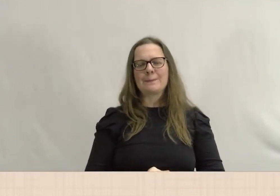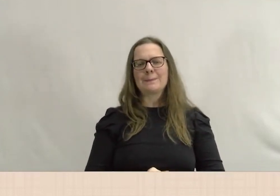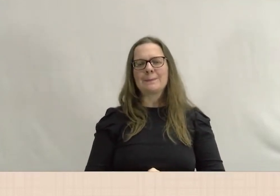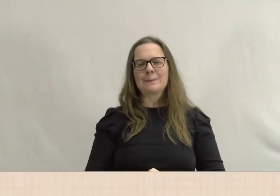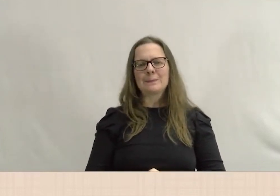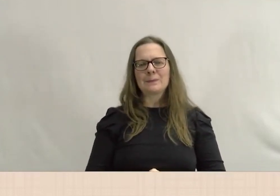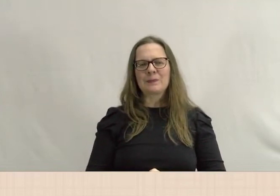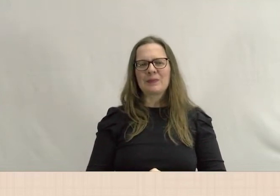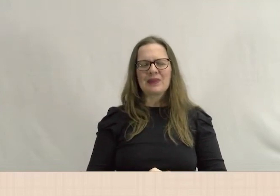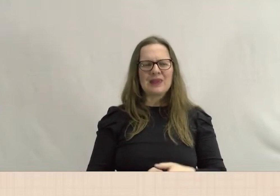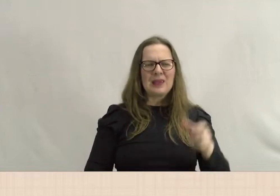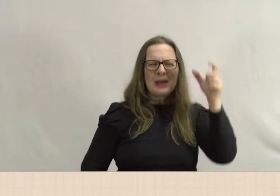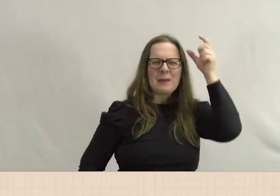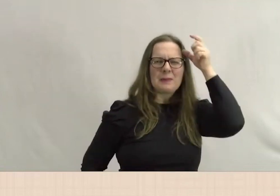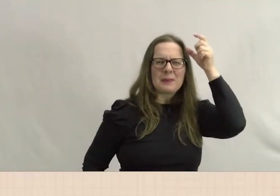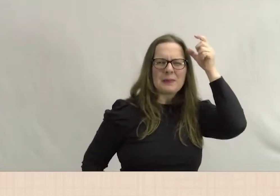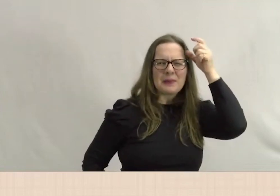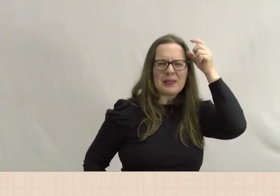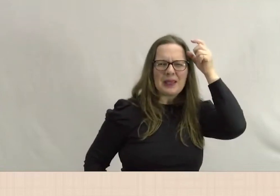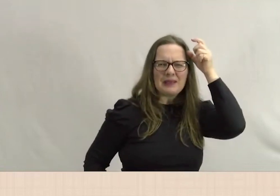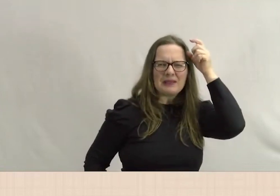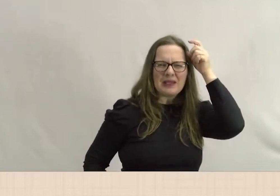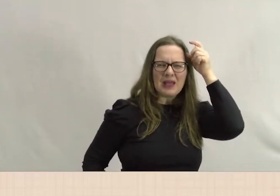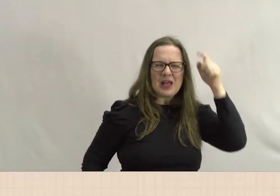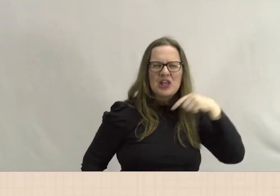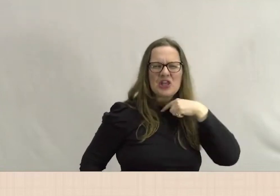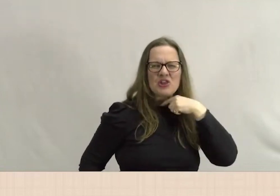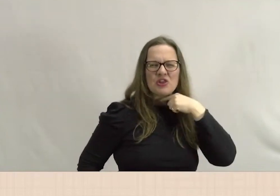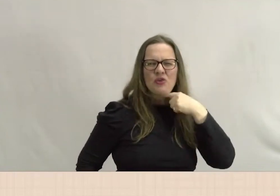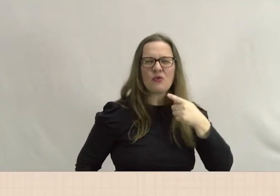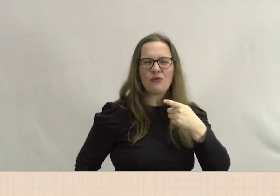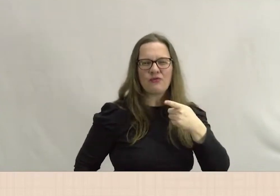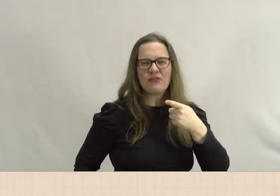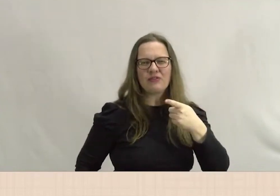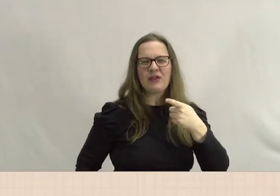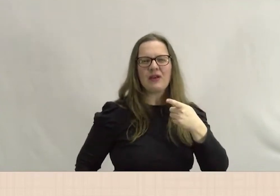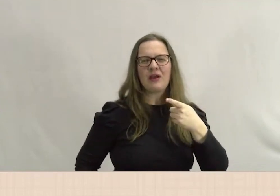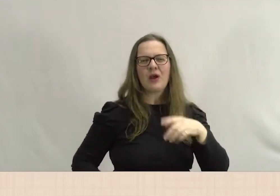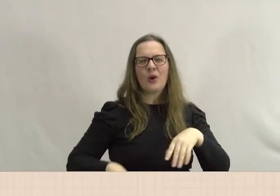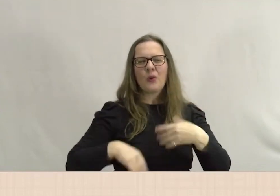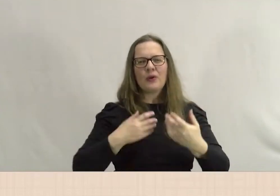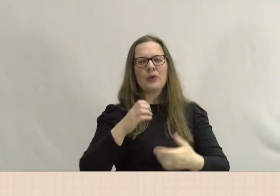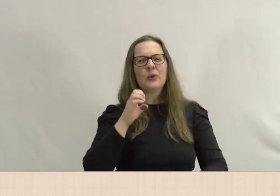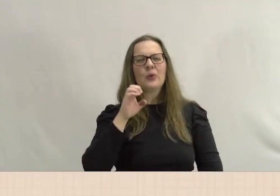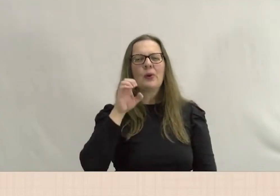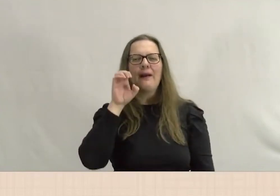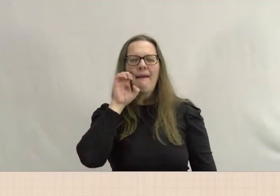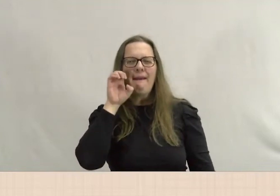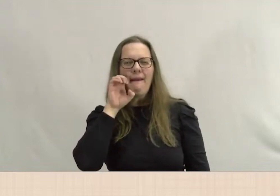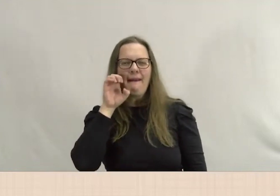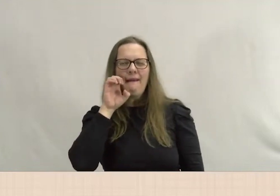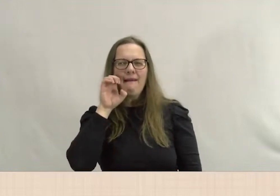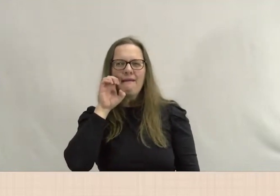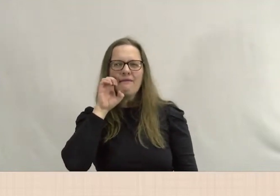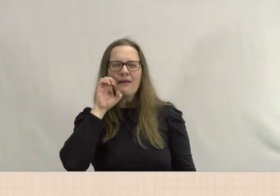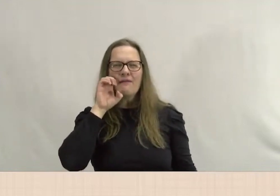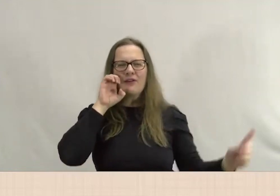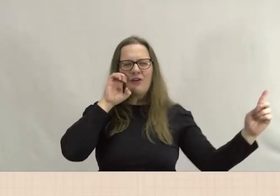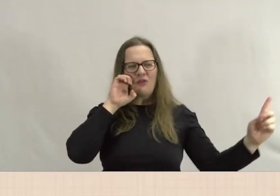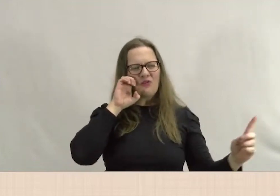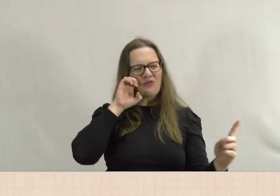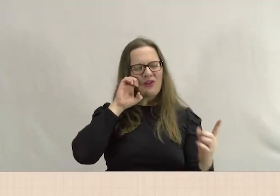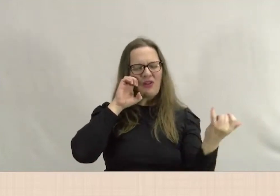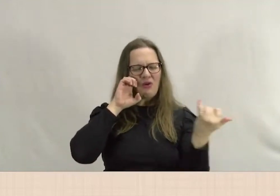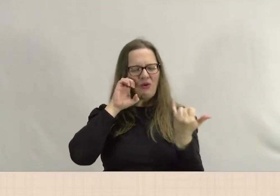ele pôs dúvida na cabeça de Eva sobre a palavra de Deus. Ele é muito